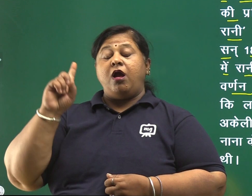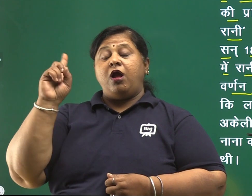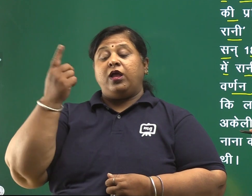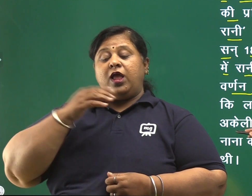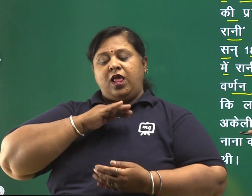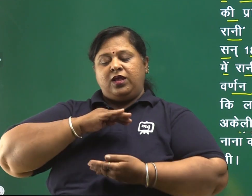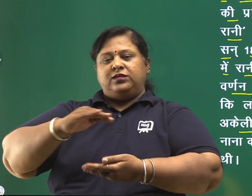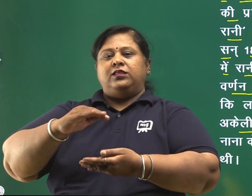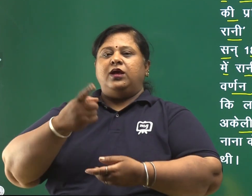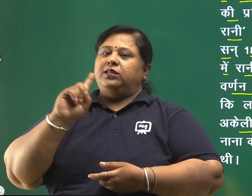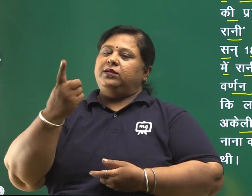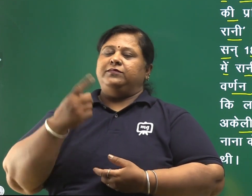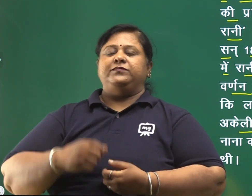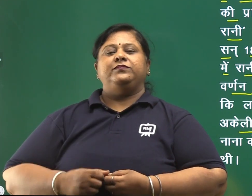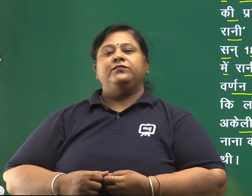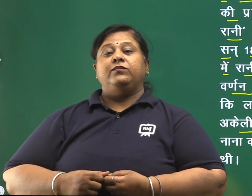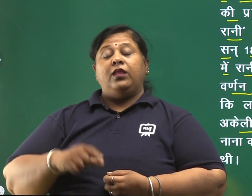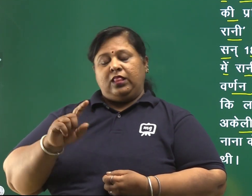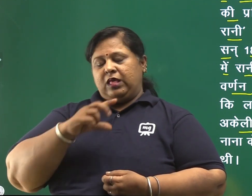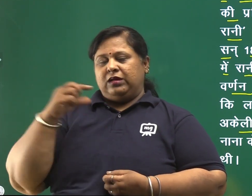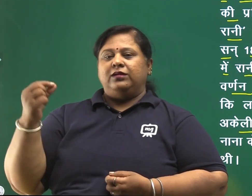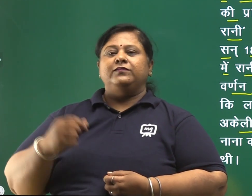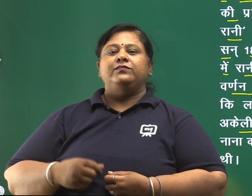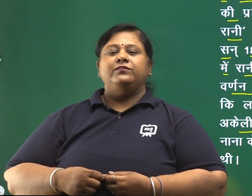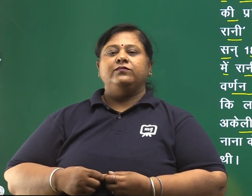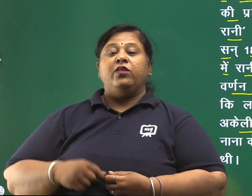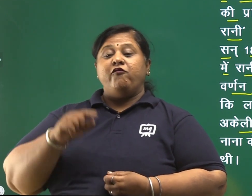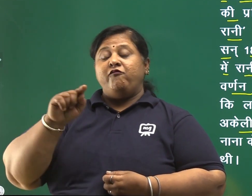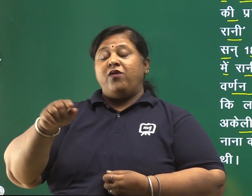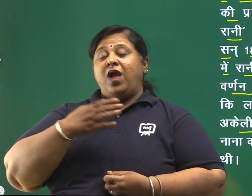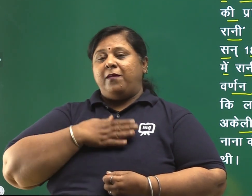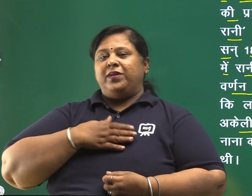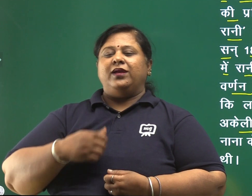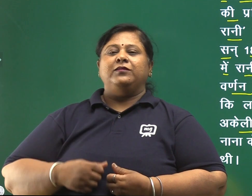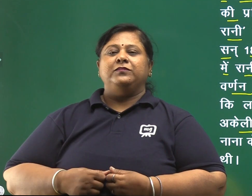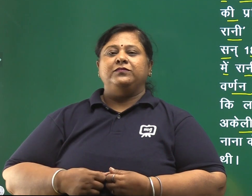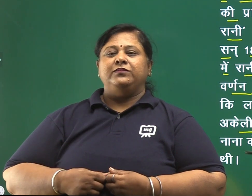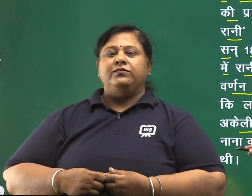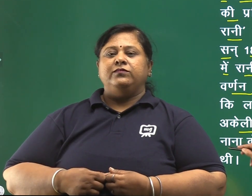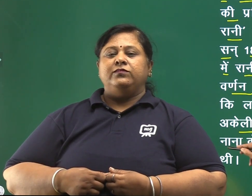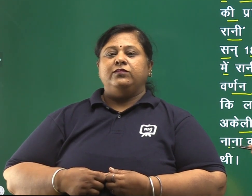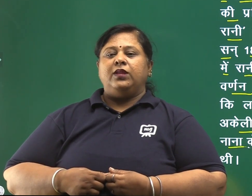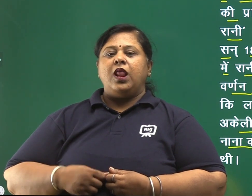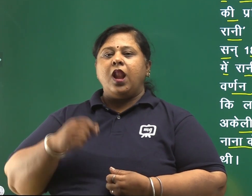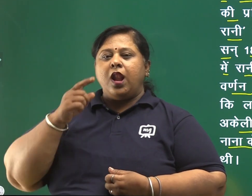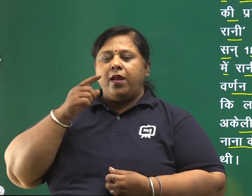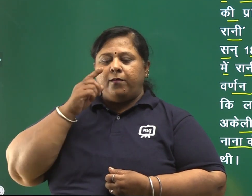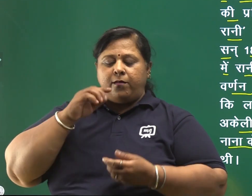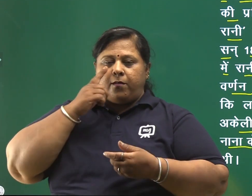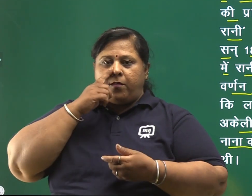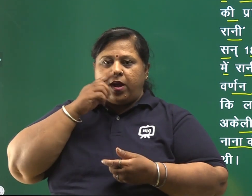अकेली संतान थी तथा वह अपने नाना के साथ